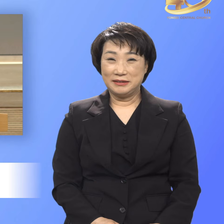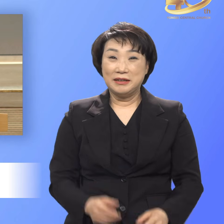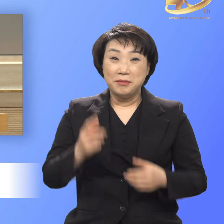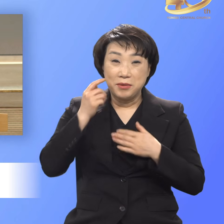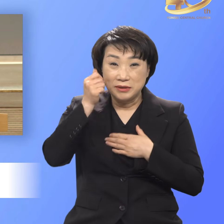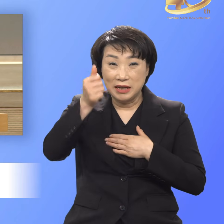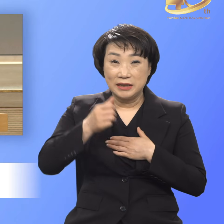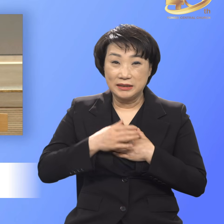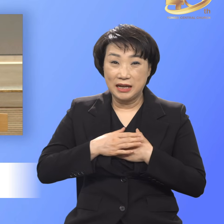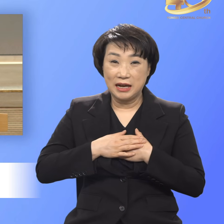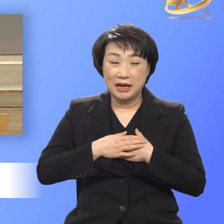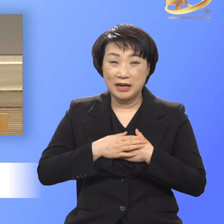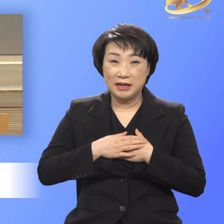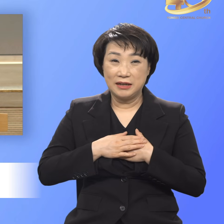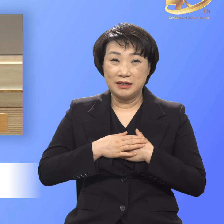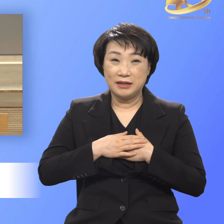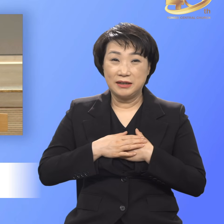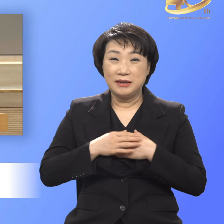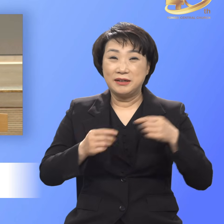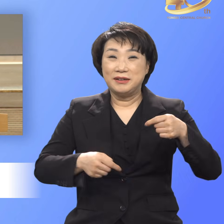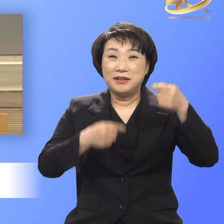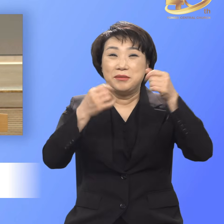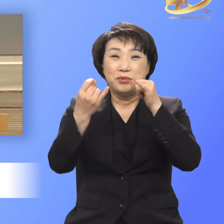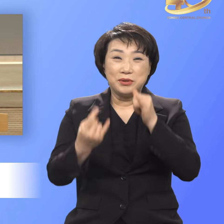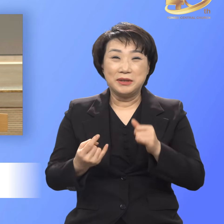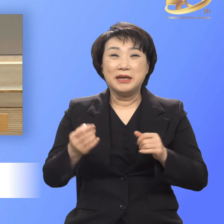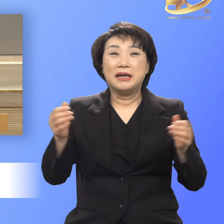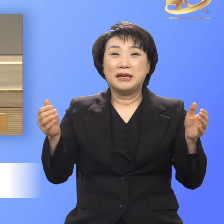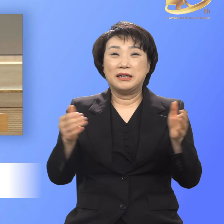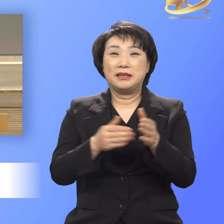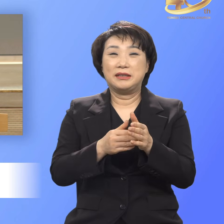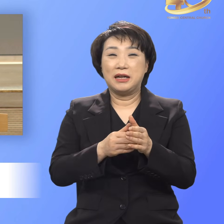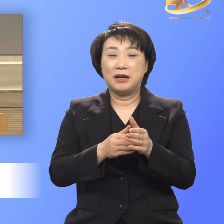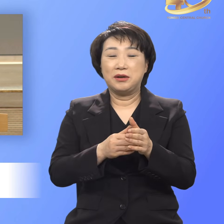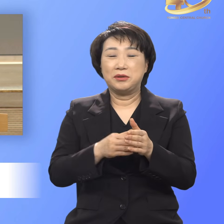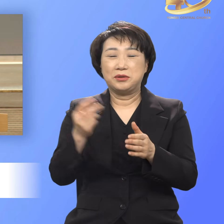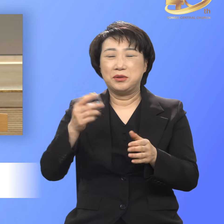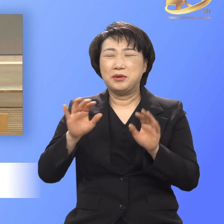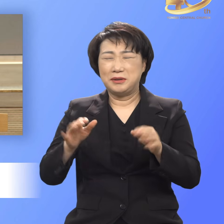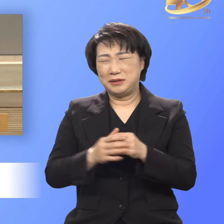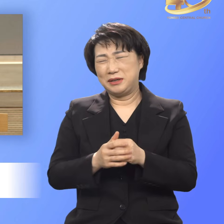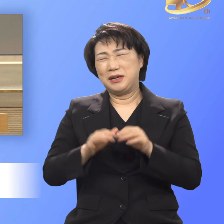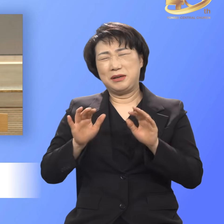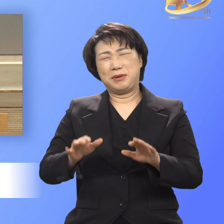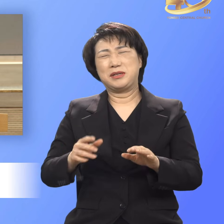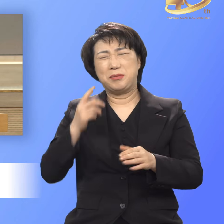목사님이 어제 설날 성회 끝났어. 목회자